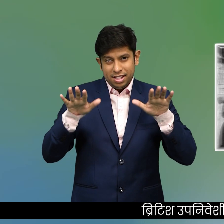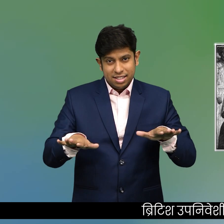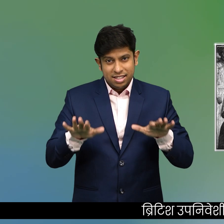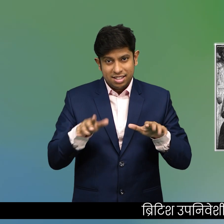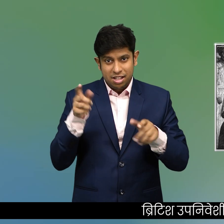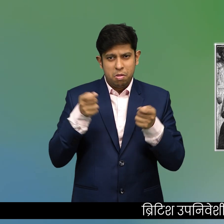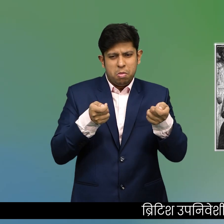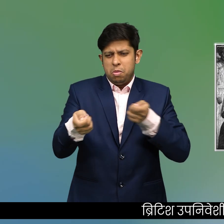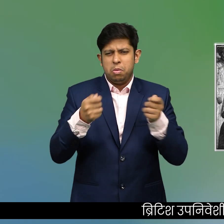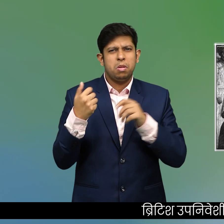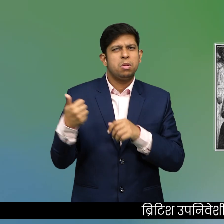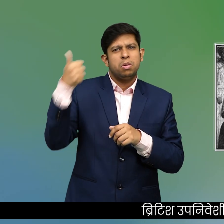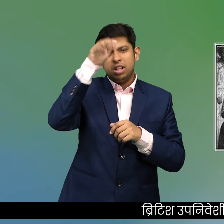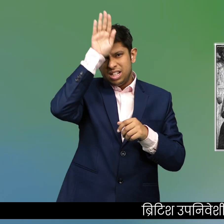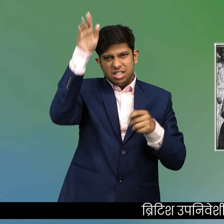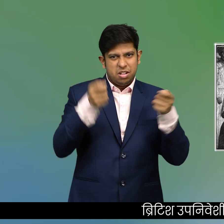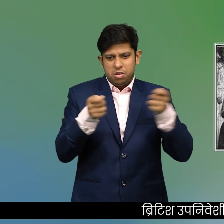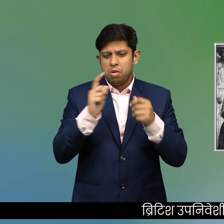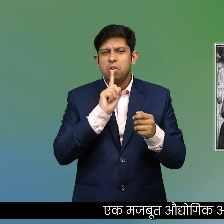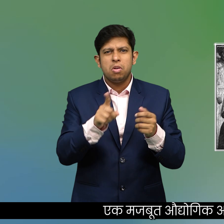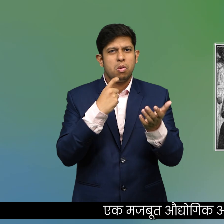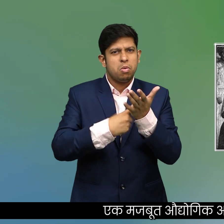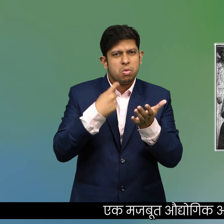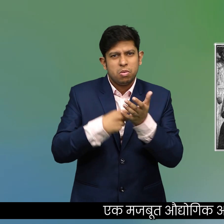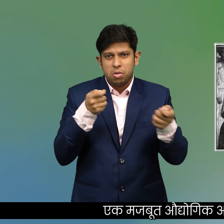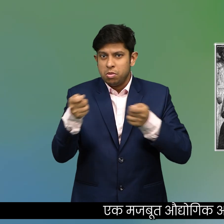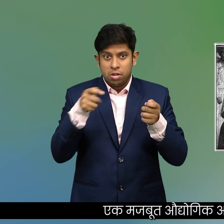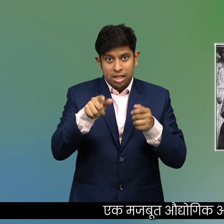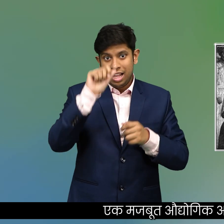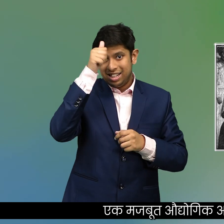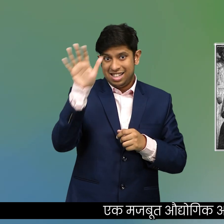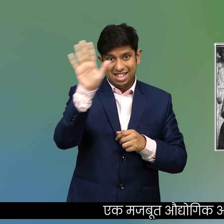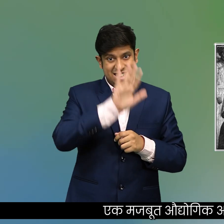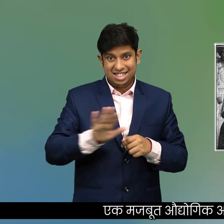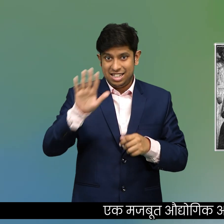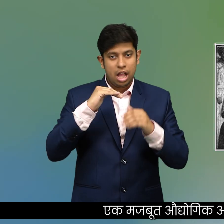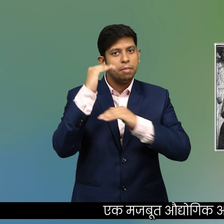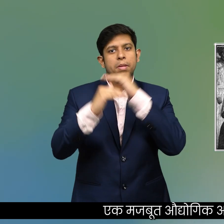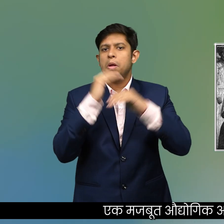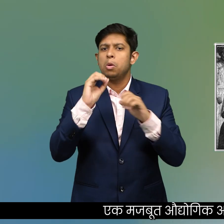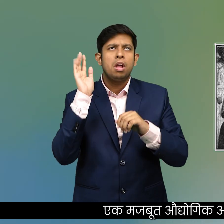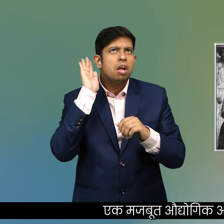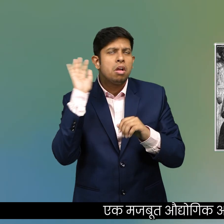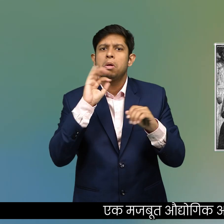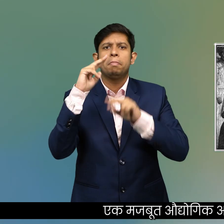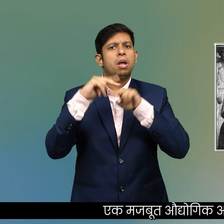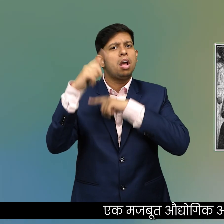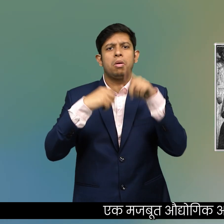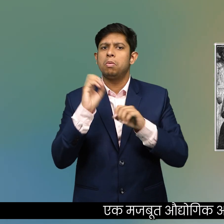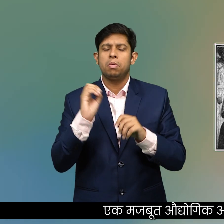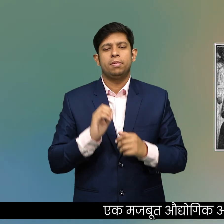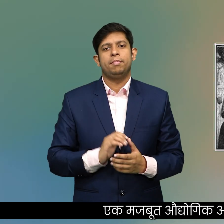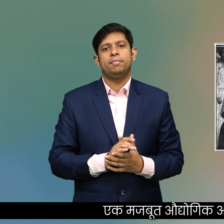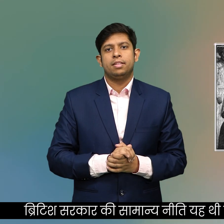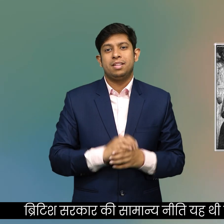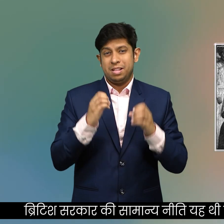ब्रिटिश उपनिवेशी शासन के तहत भारत एक मजबूत औद्योगिक आधार विकसित नहीं कर